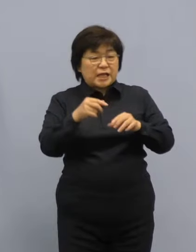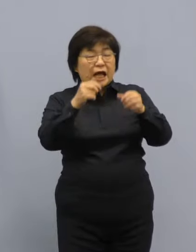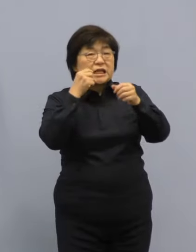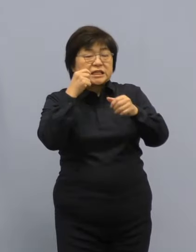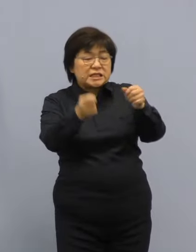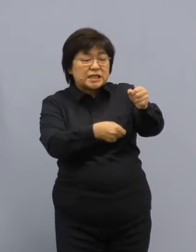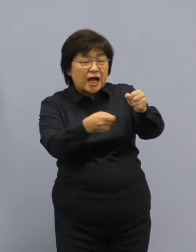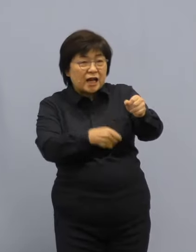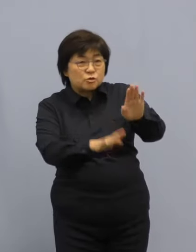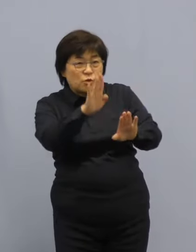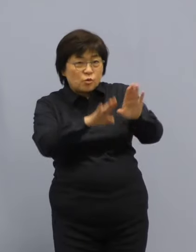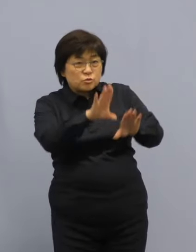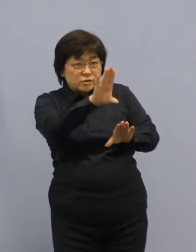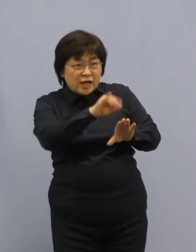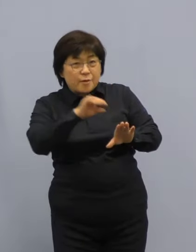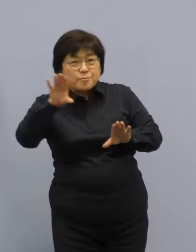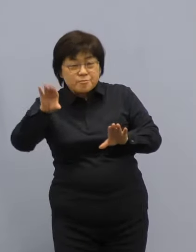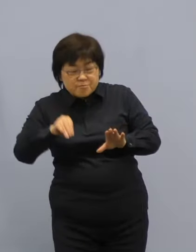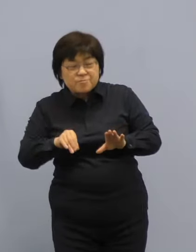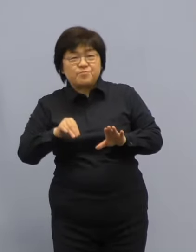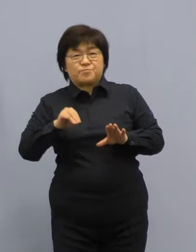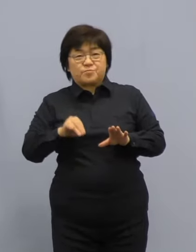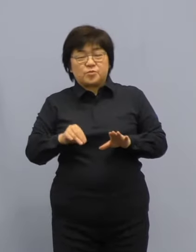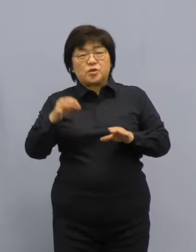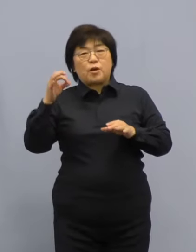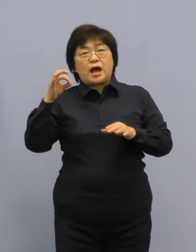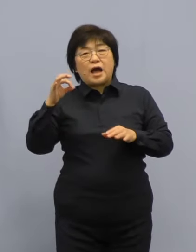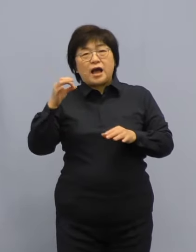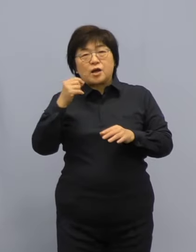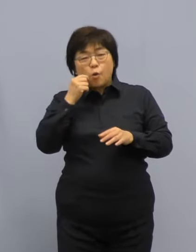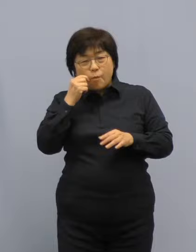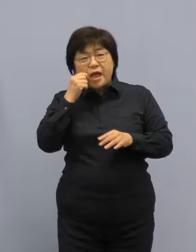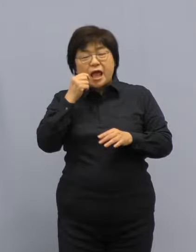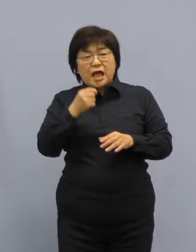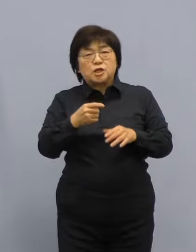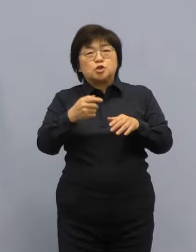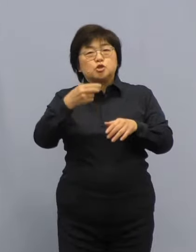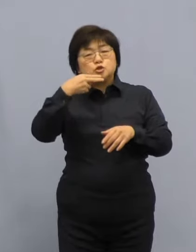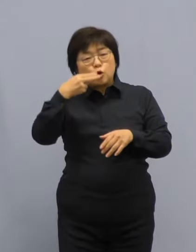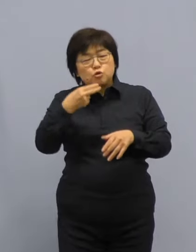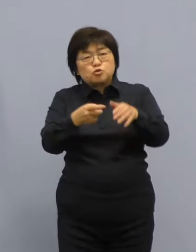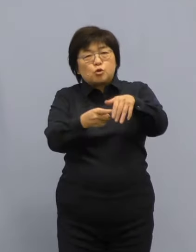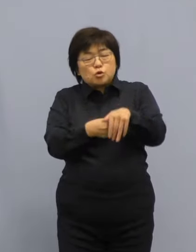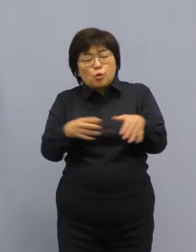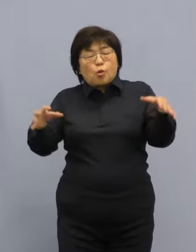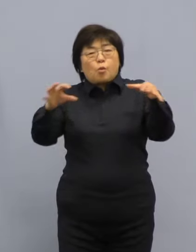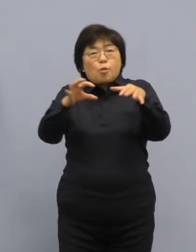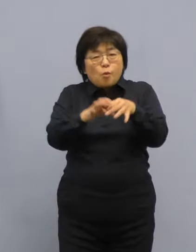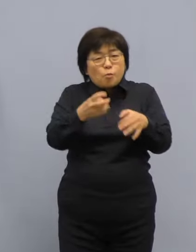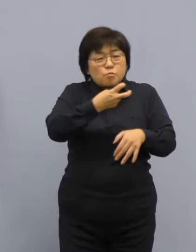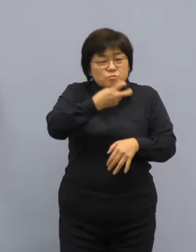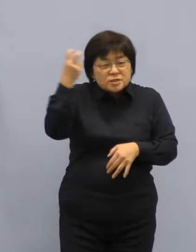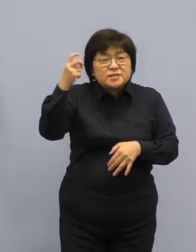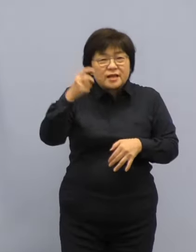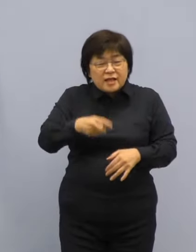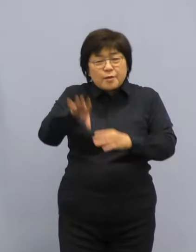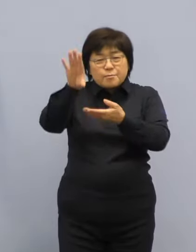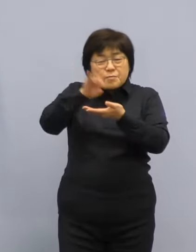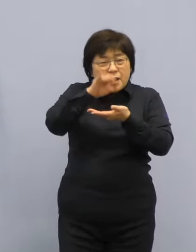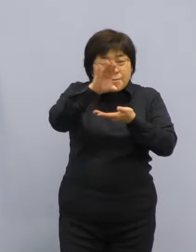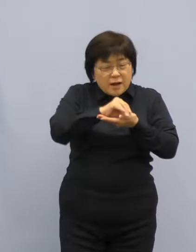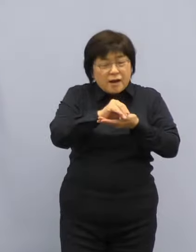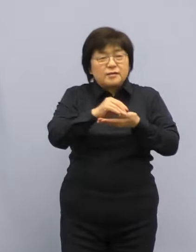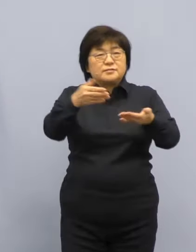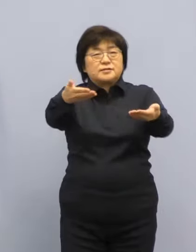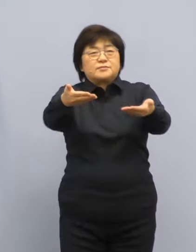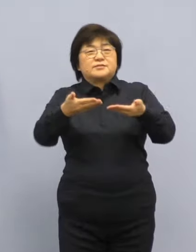景など長崎県米県産米がつなぐ食と農を見つけていただきまして、ぜひ多くのご投稿をしていただき